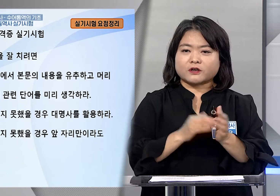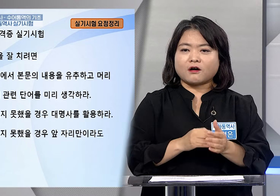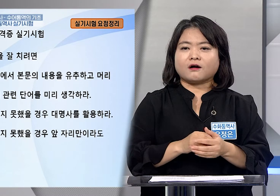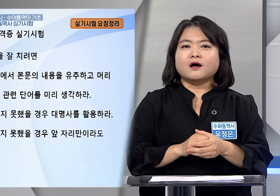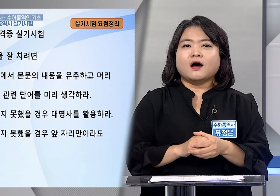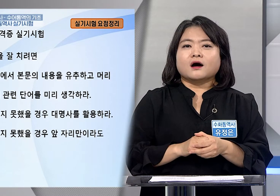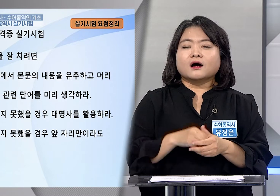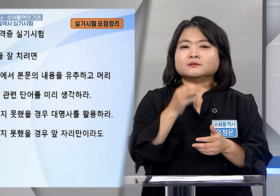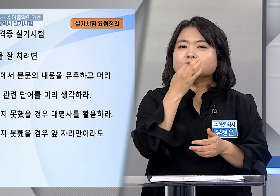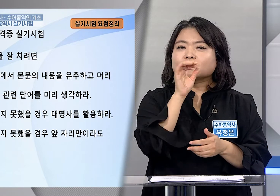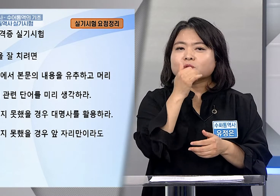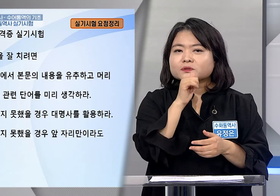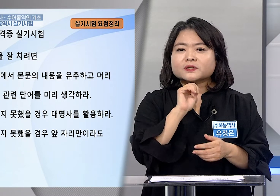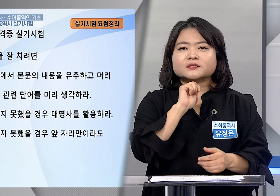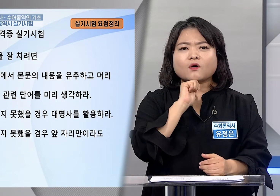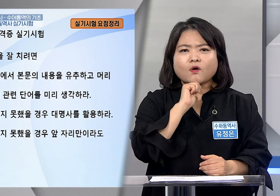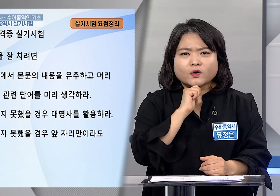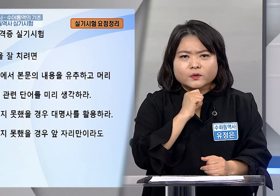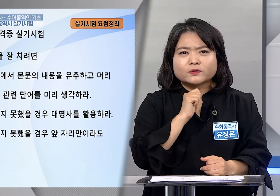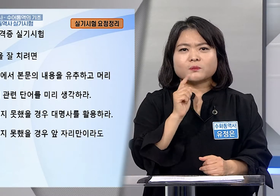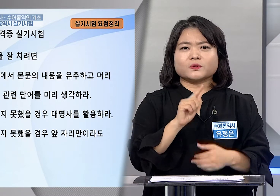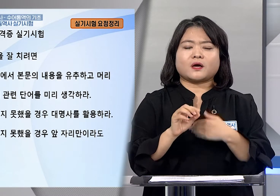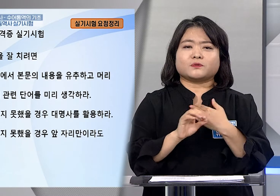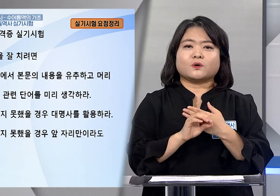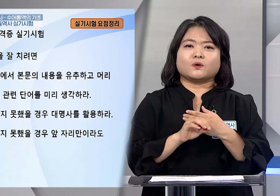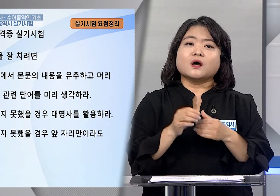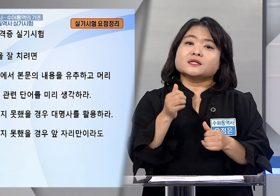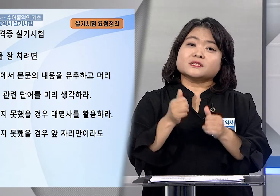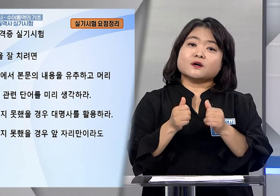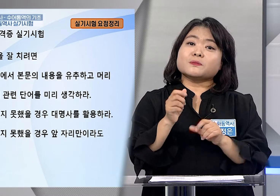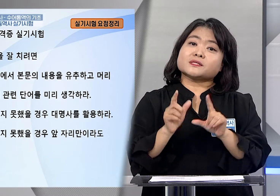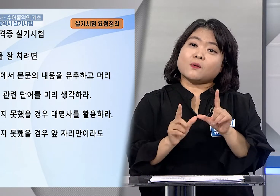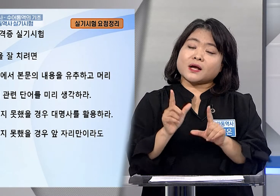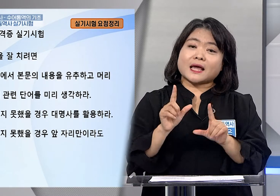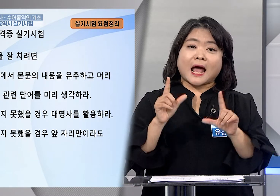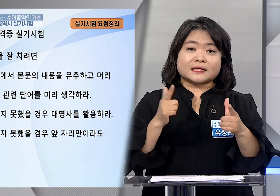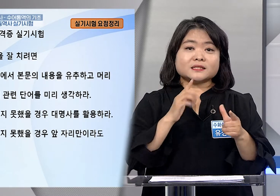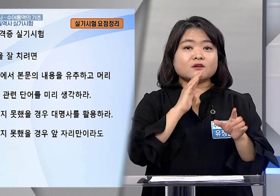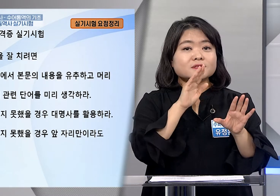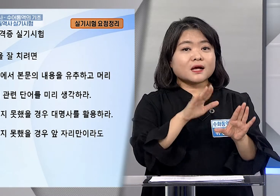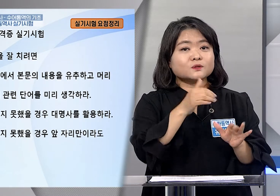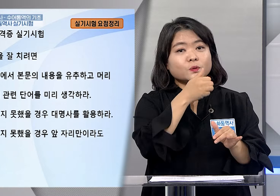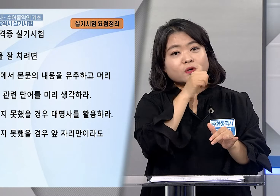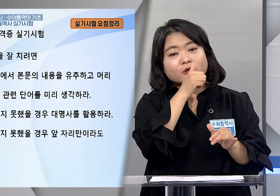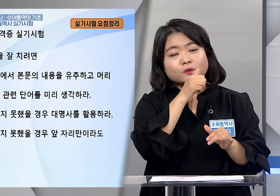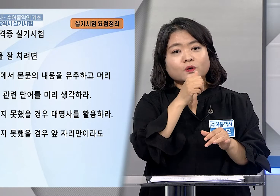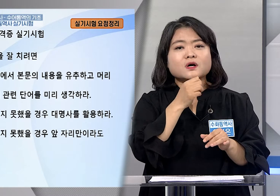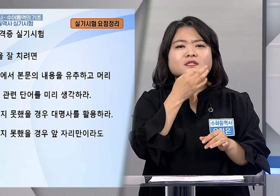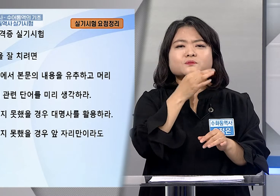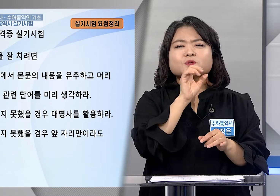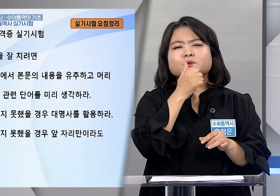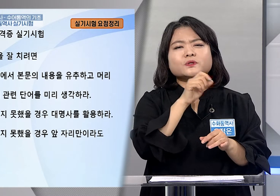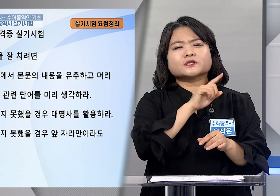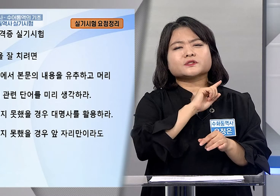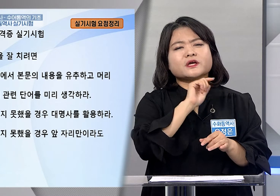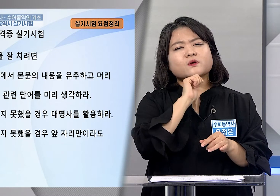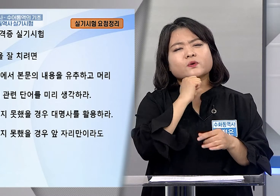드렸고요. 음성 통역에서 어려운 게 뭐냐면요. 시험의 상황이 아닌 현장 통역에도 음성 통역에서 제일 어려운